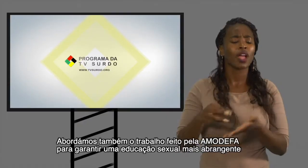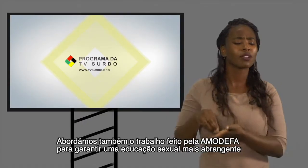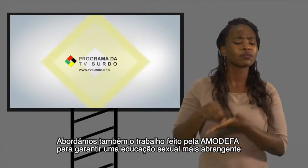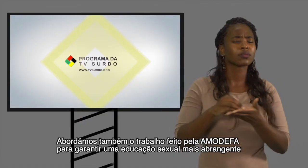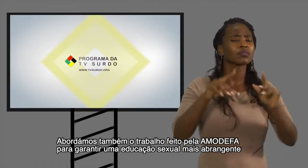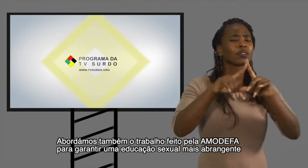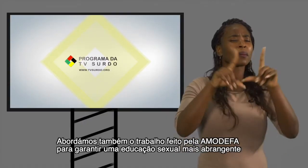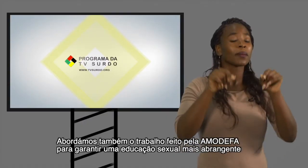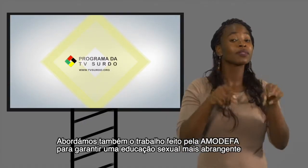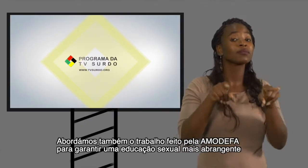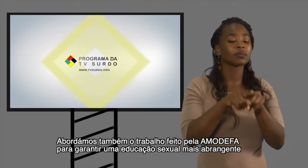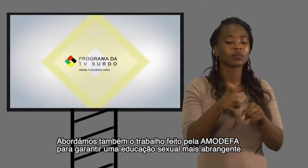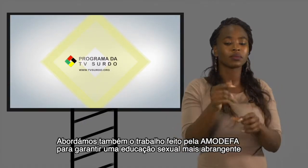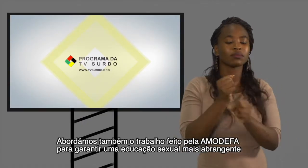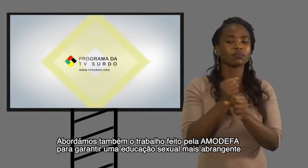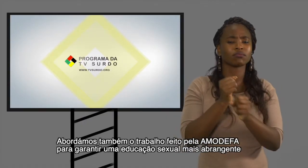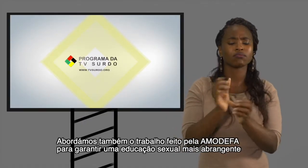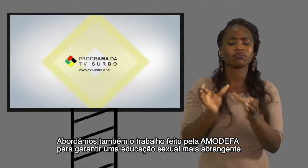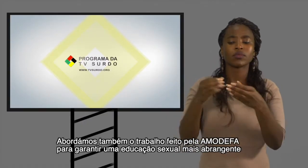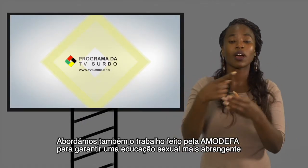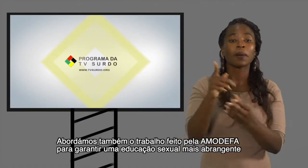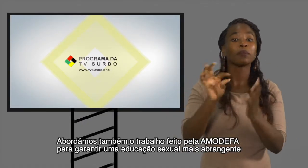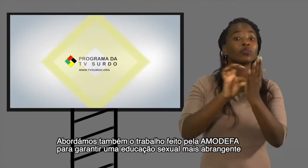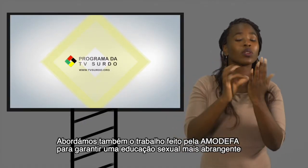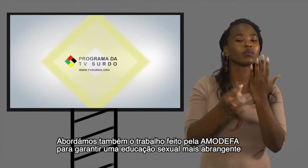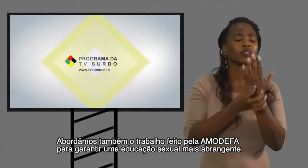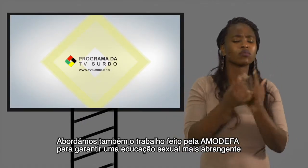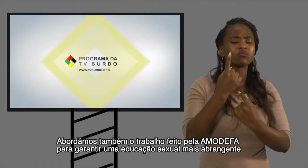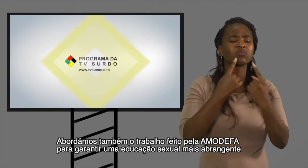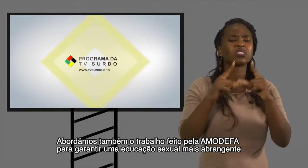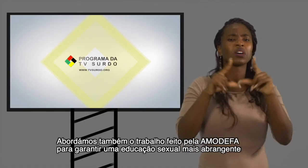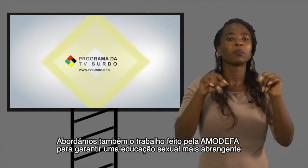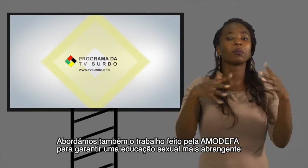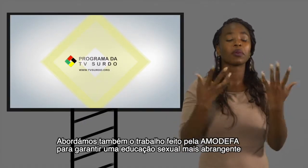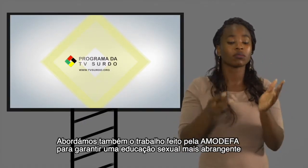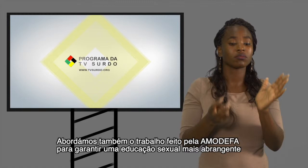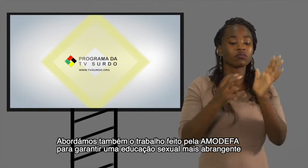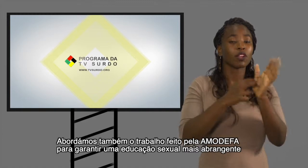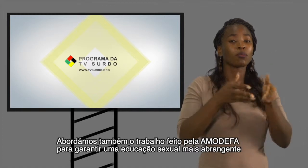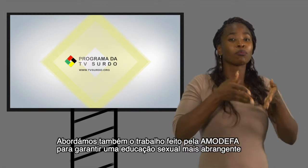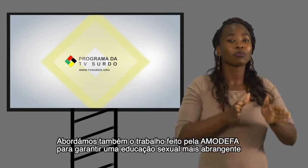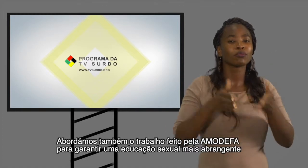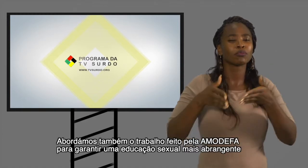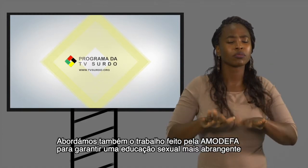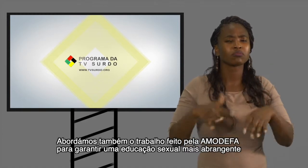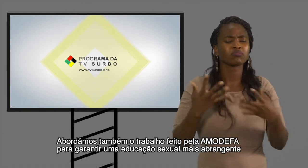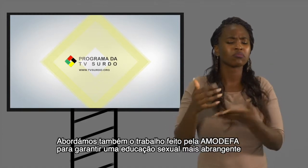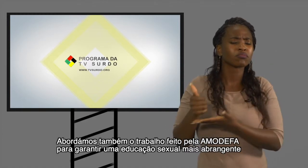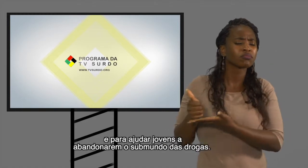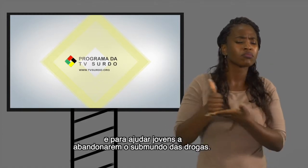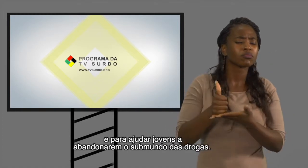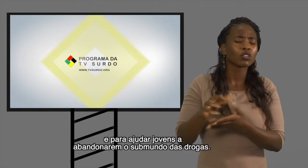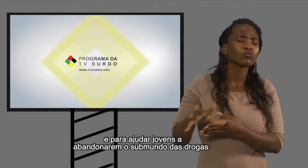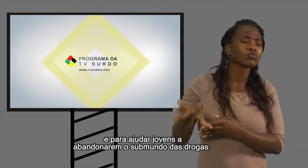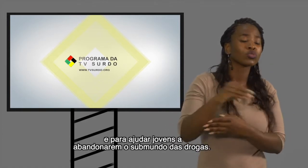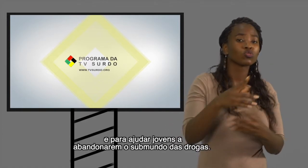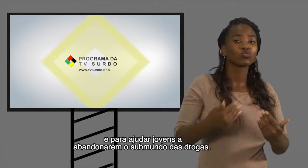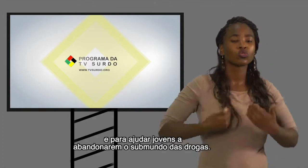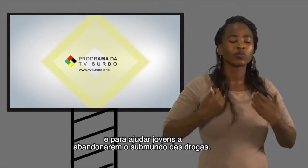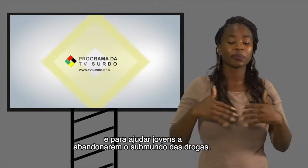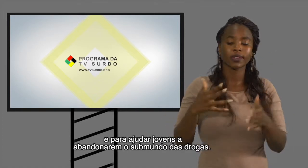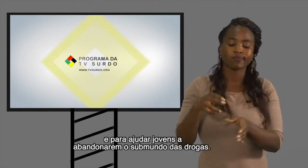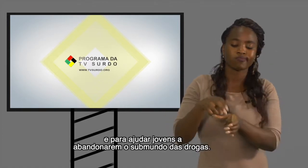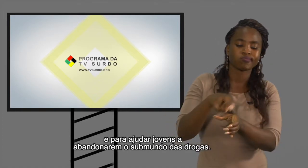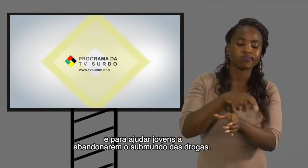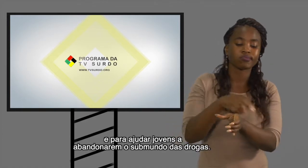Abordamos também o trabalho feito pela MUDEFA para garantir uma educação sexual mais abrangente e para ajudar